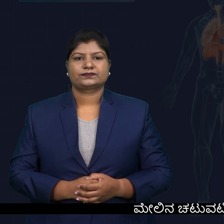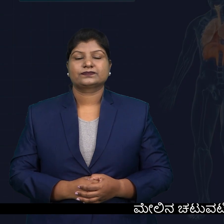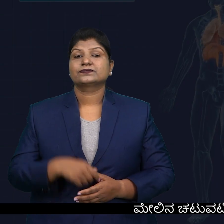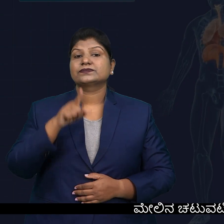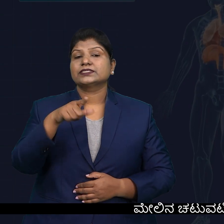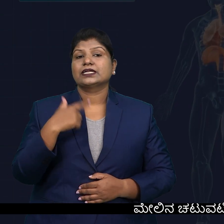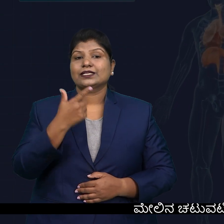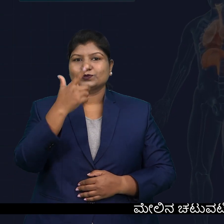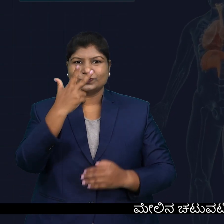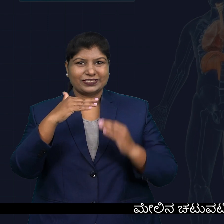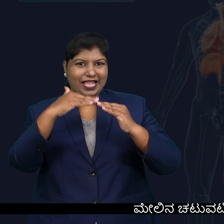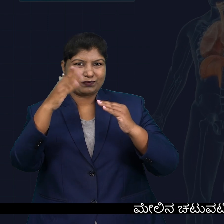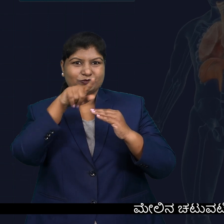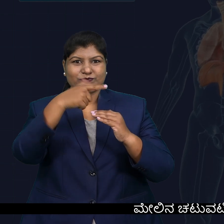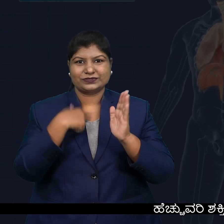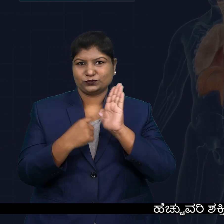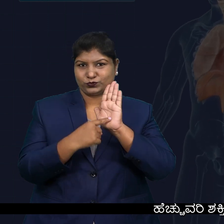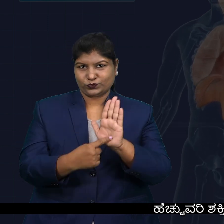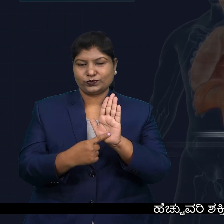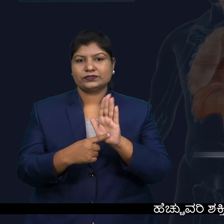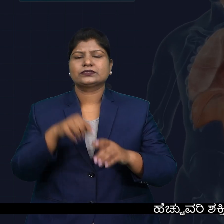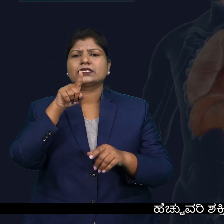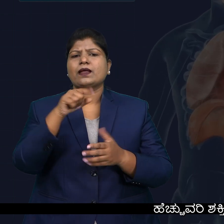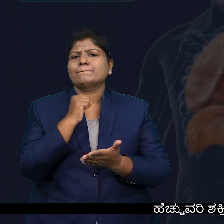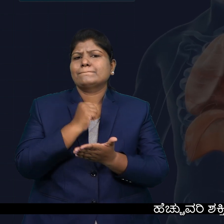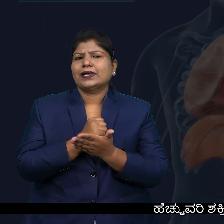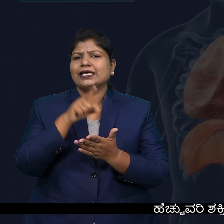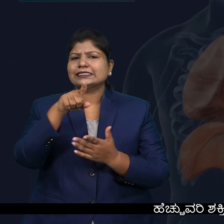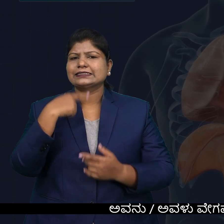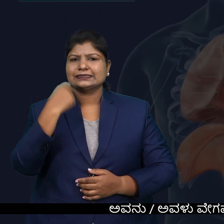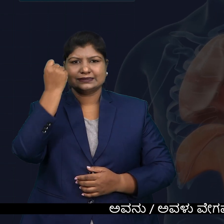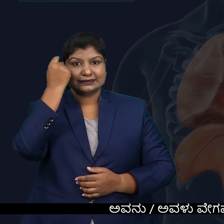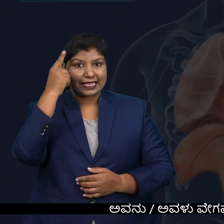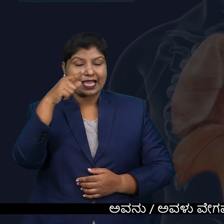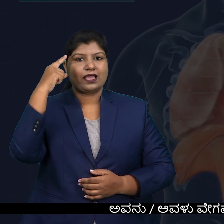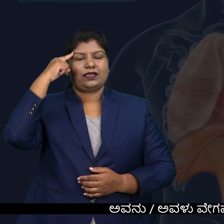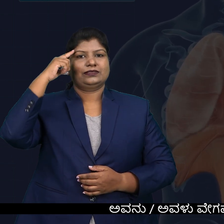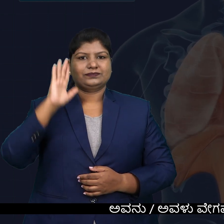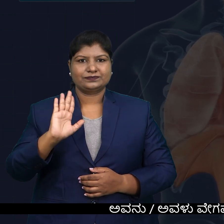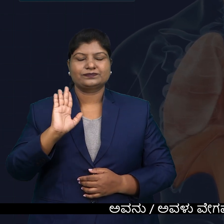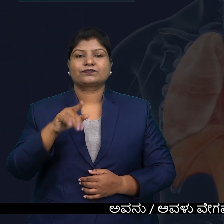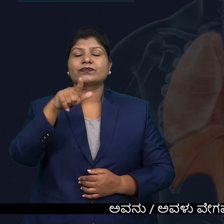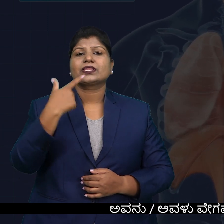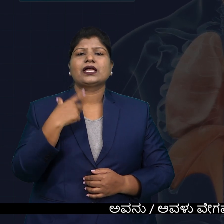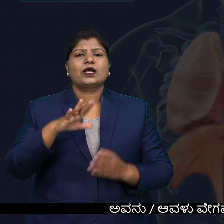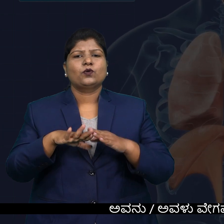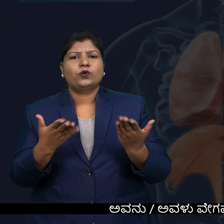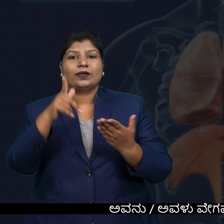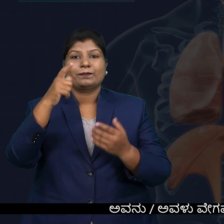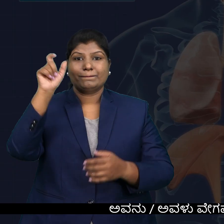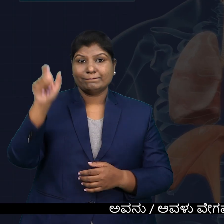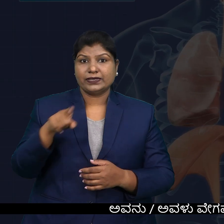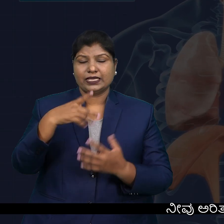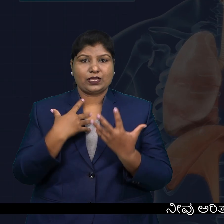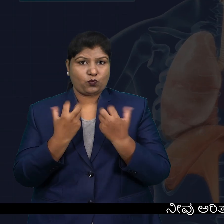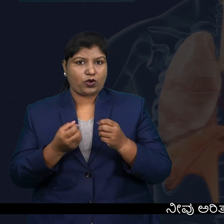ಮೇಲಿನ ಚಟುವಟಿಕೆಯಿಂದ ಒಬ್ಬ ವ್ಯಕ್ತಿಗೆ ಹೆಚ್ಚುವರಿ ಶಕ್ತಿಯ ಅಗತ್ಯವಿದ್ದಾಗ ಅವನು ಅಥವಾ ಅವಳು ವೇಗವಾಗಿ ಉಸಿರಾಡುತ್ತಾರೆ